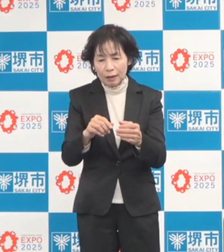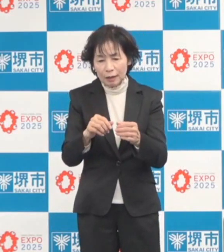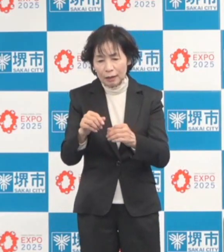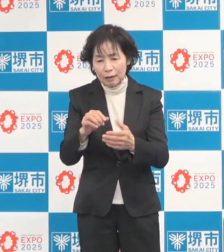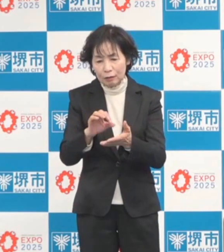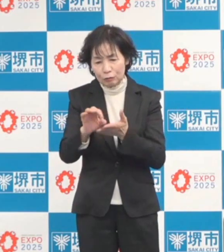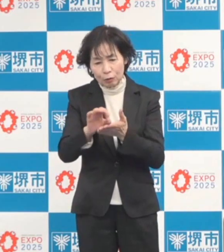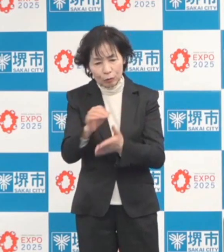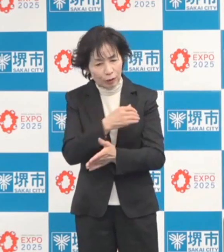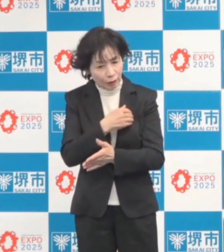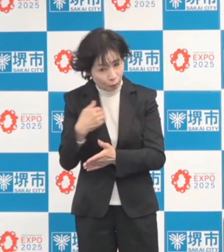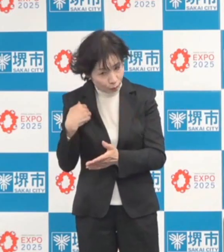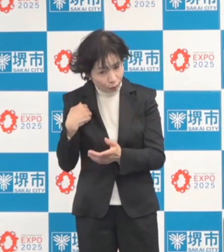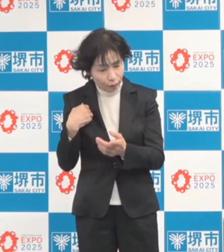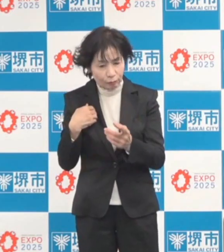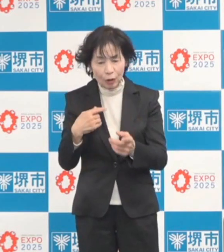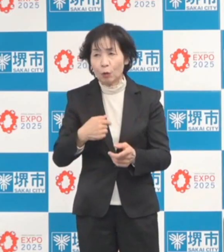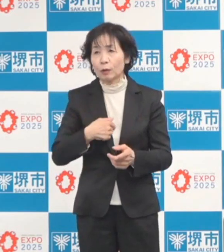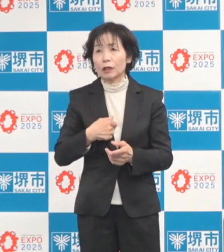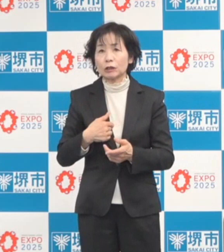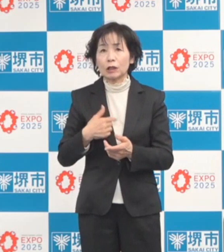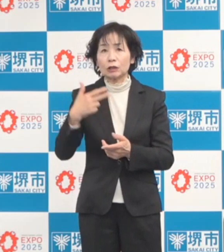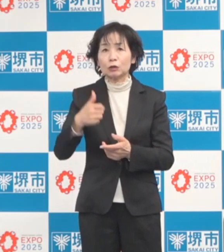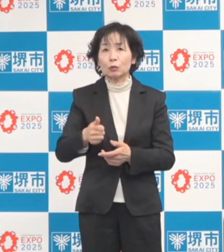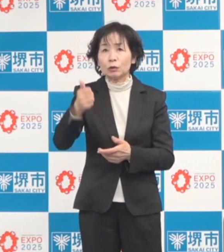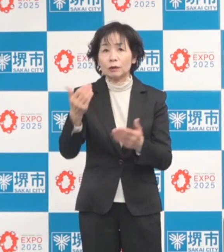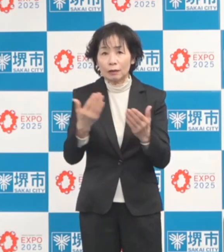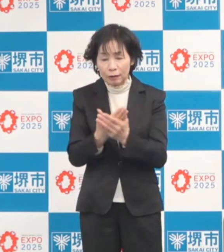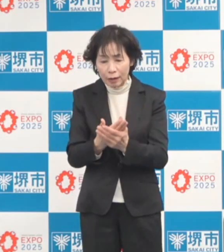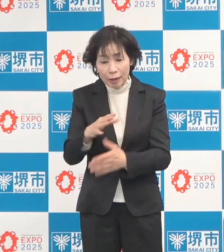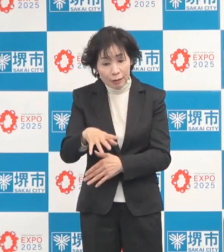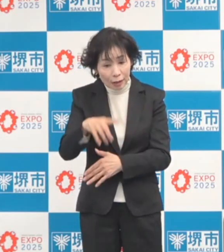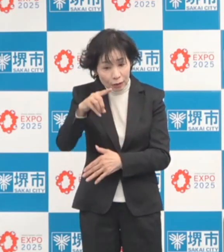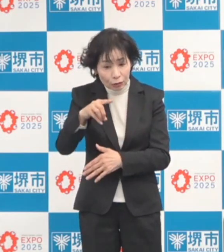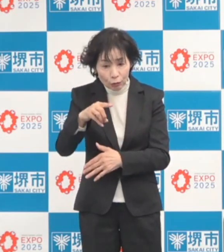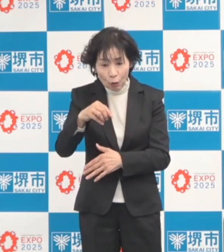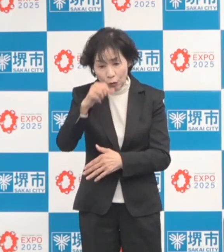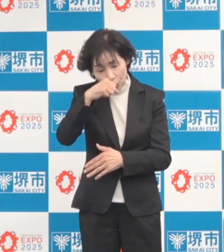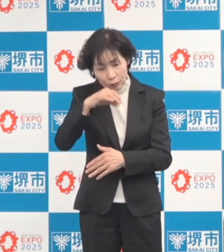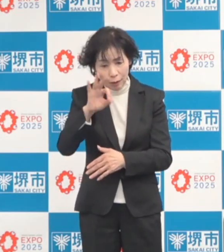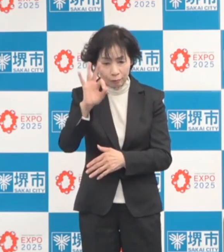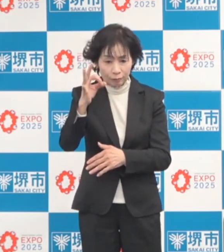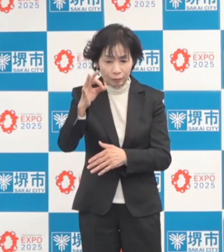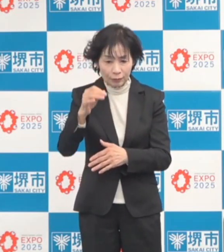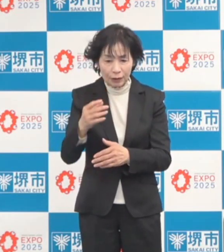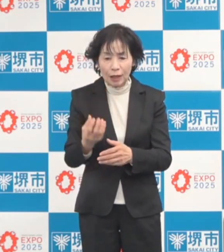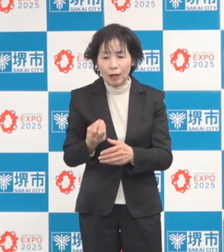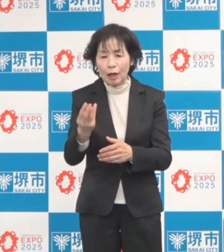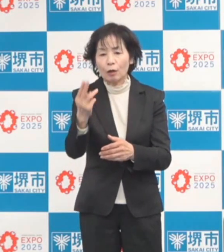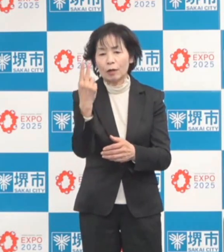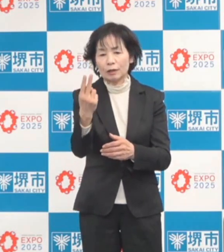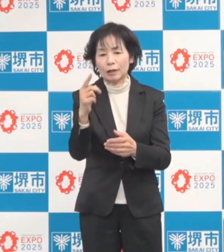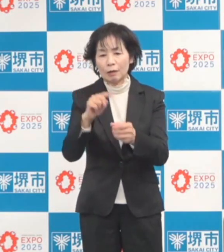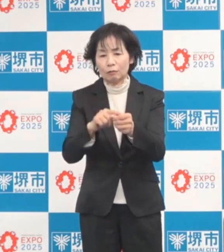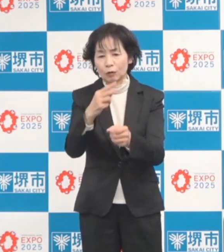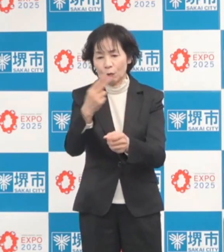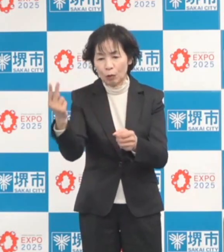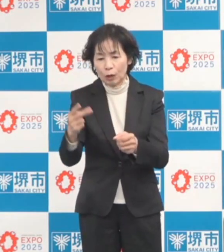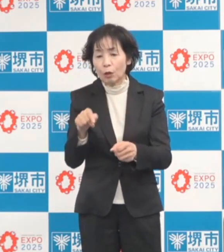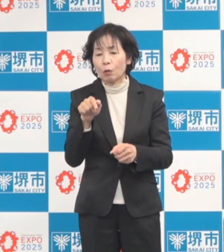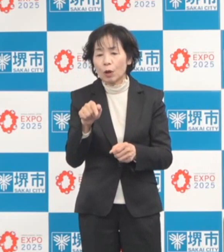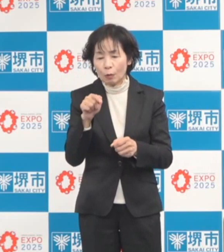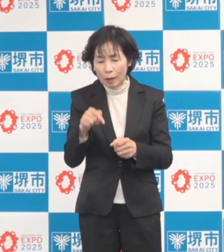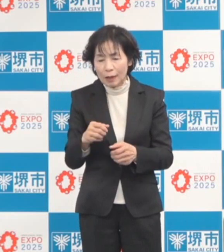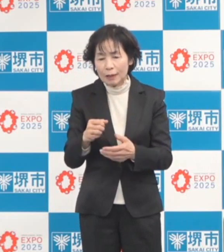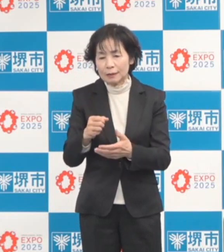。私が市長に就任して最初の予算、令和2年度の予算を立てたときには、実はこの財政調